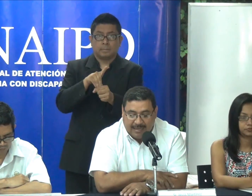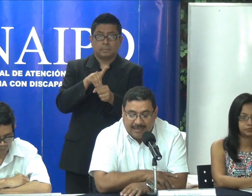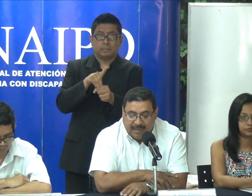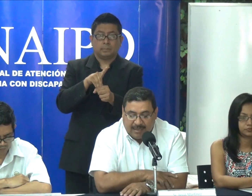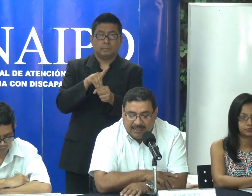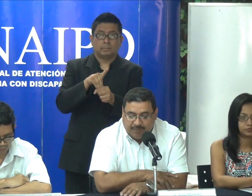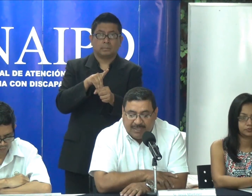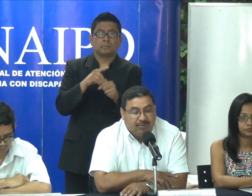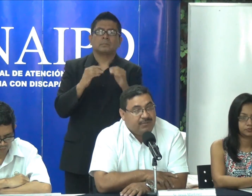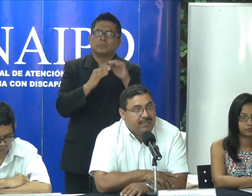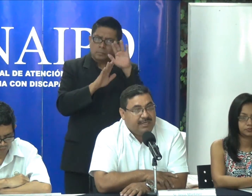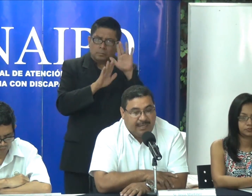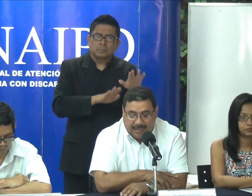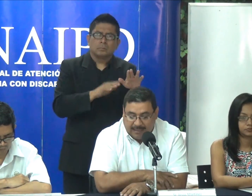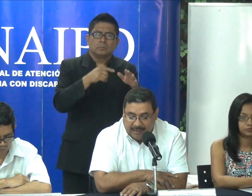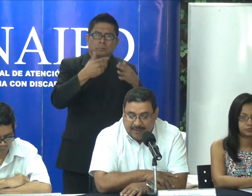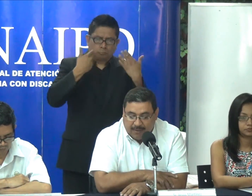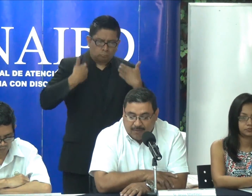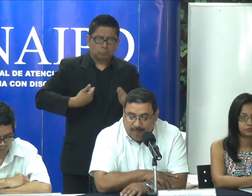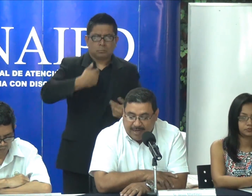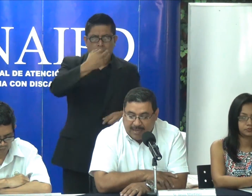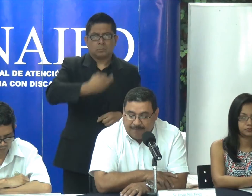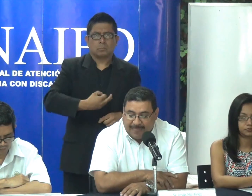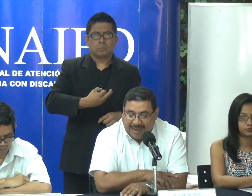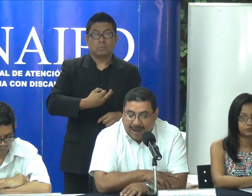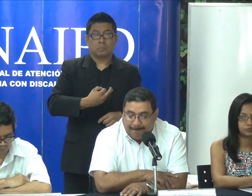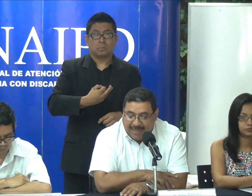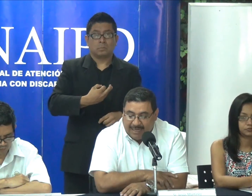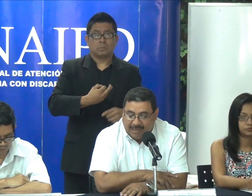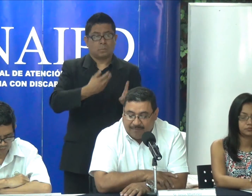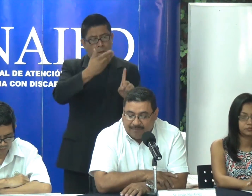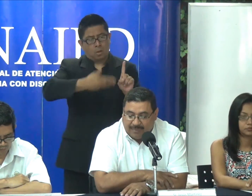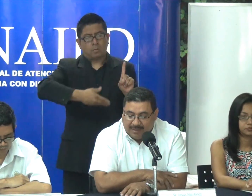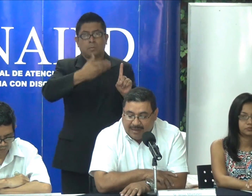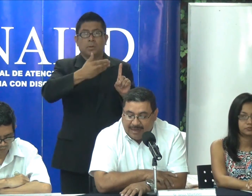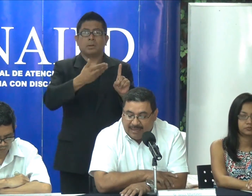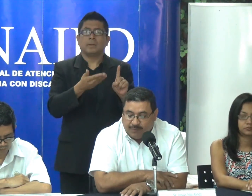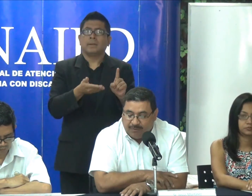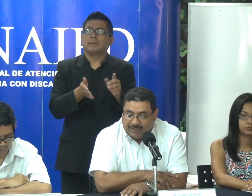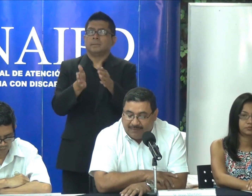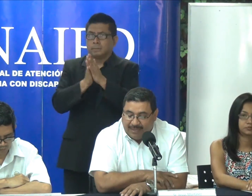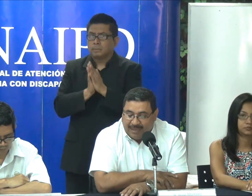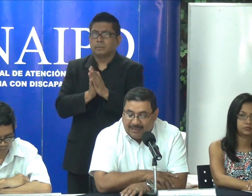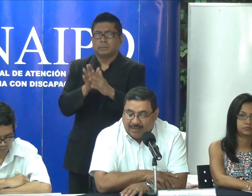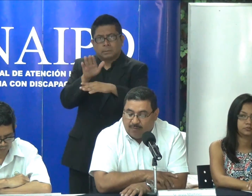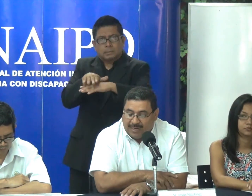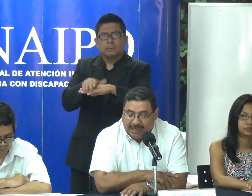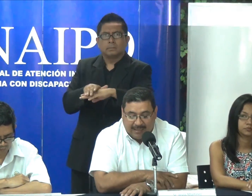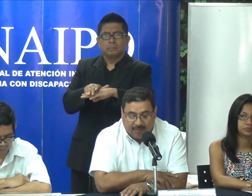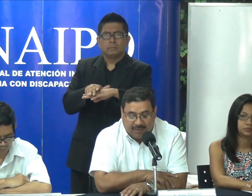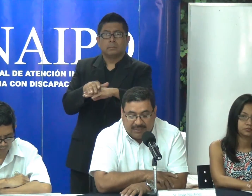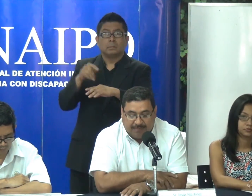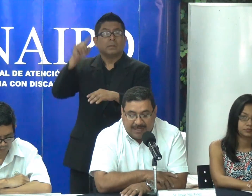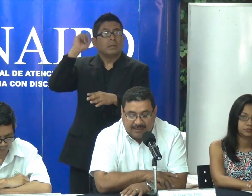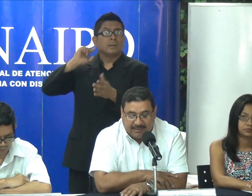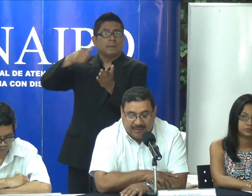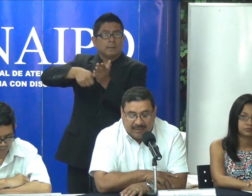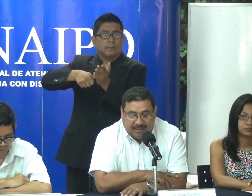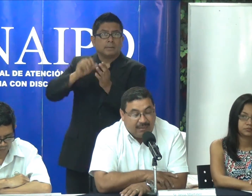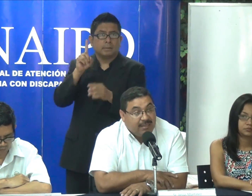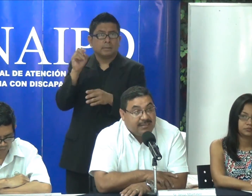discapacidad y el respeto a su dignidad humana, apela la responsabilidad que como alcalde